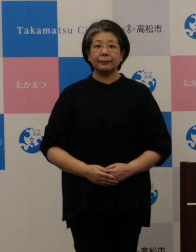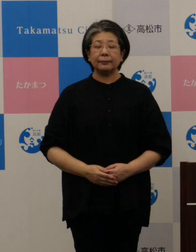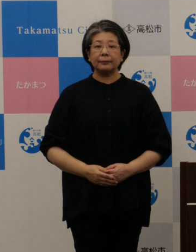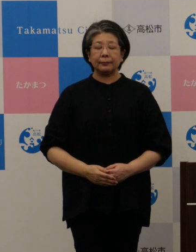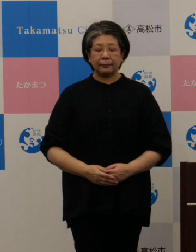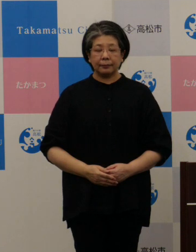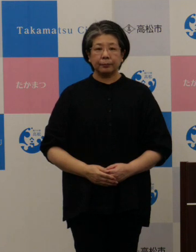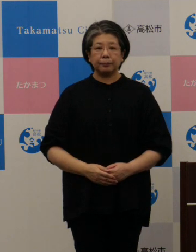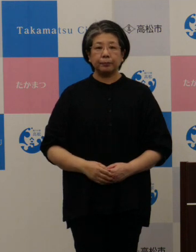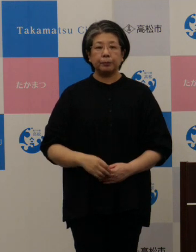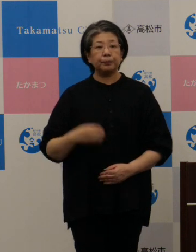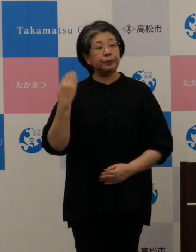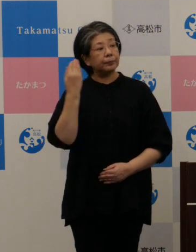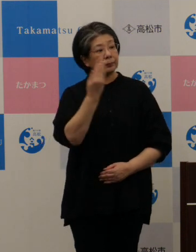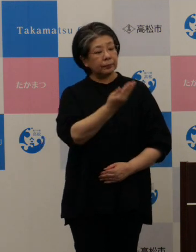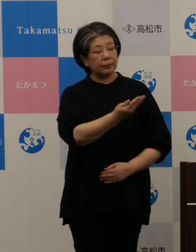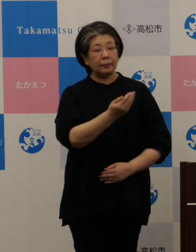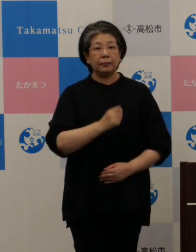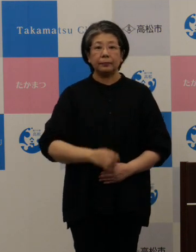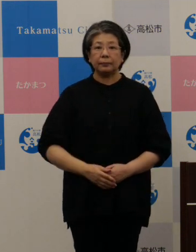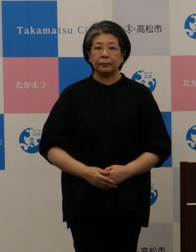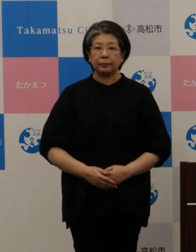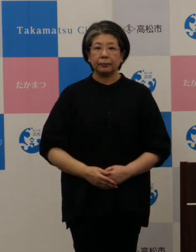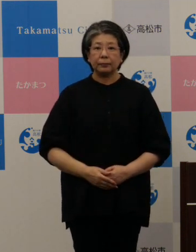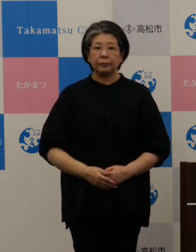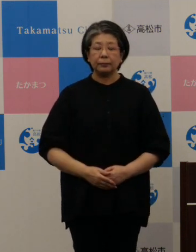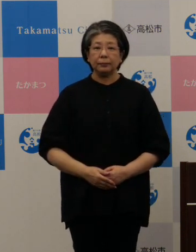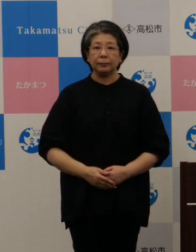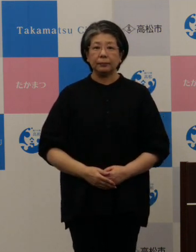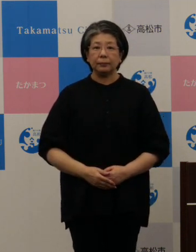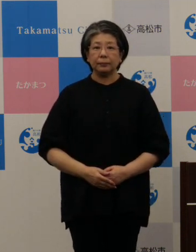ですみません、あと話題はちょっと変わりまして、